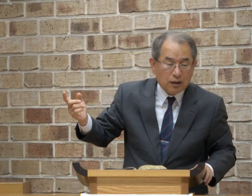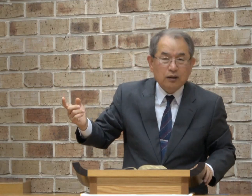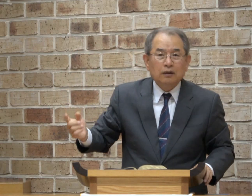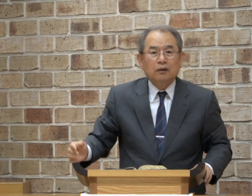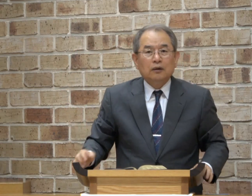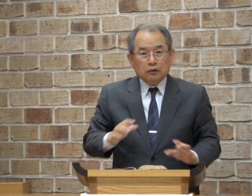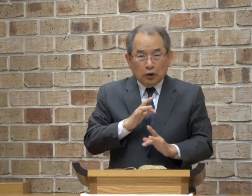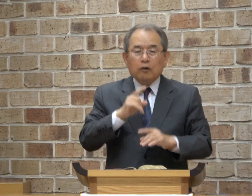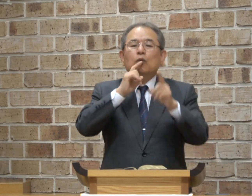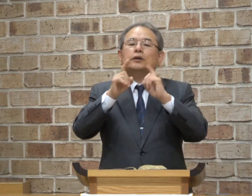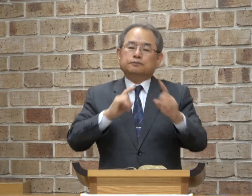우리의 삶을